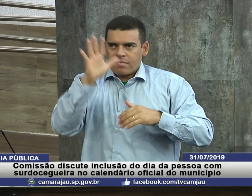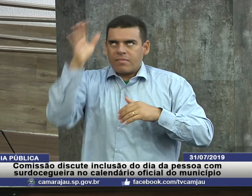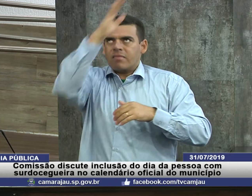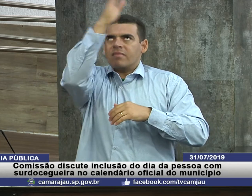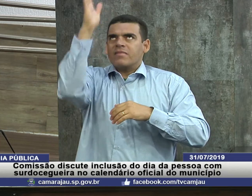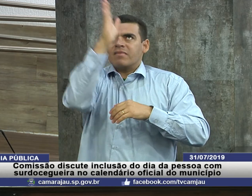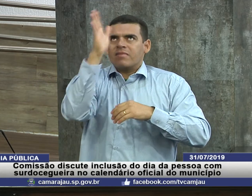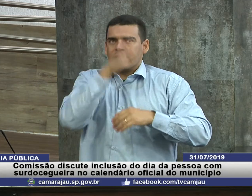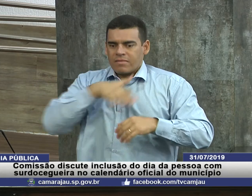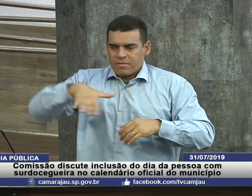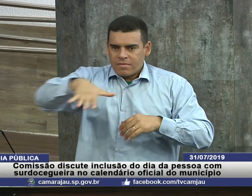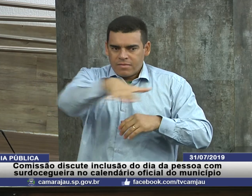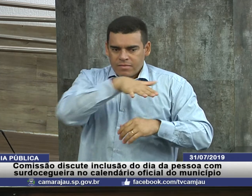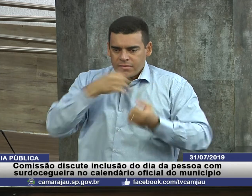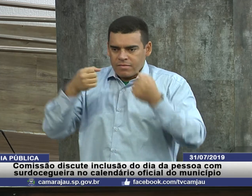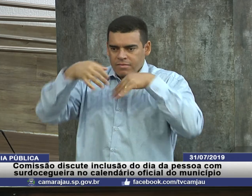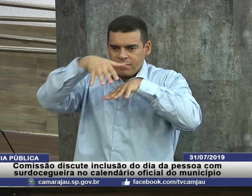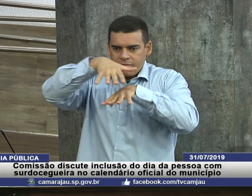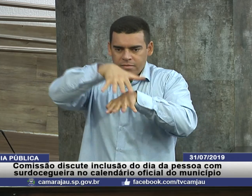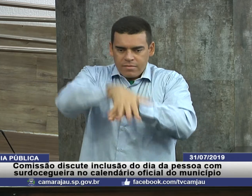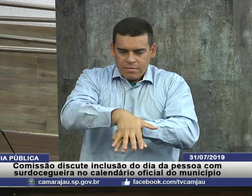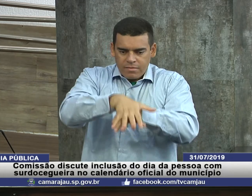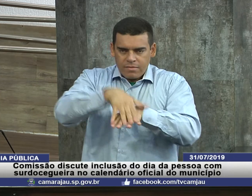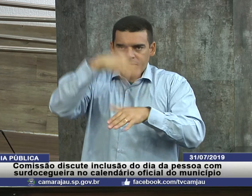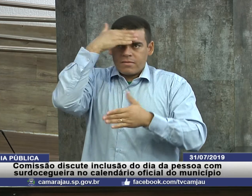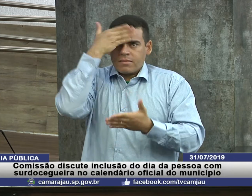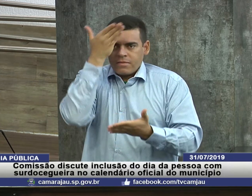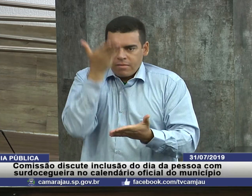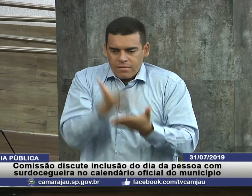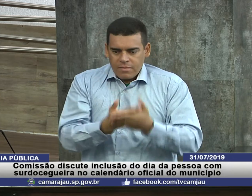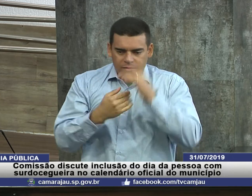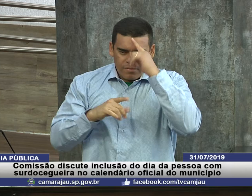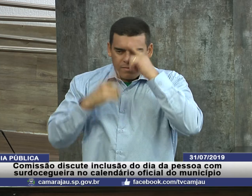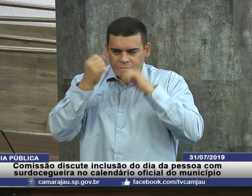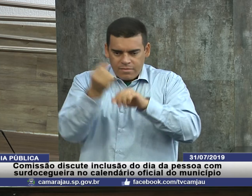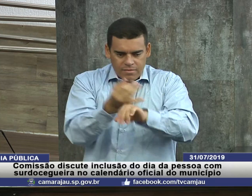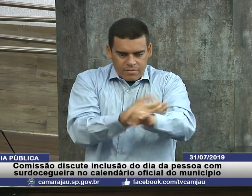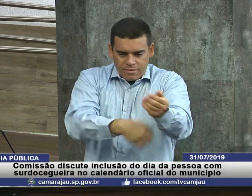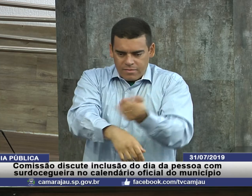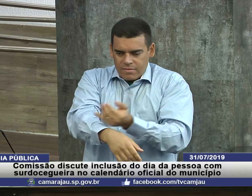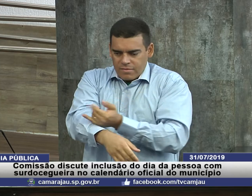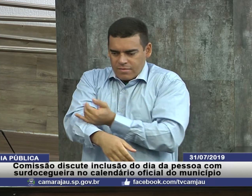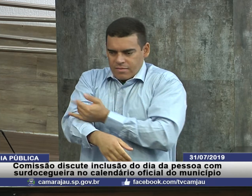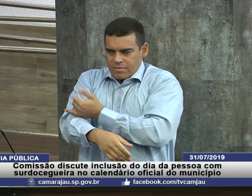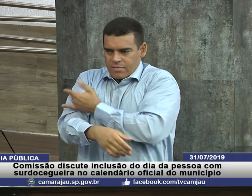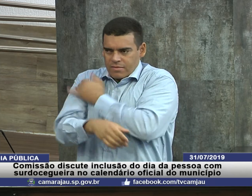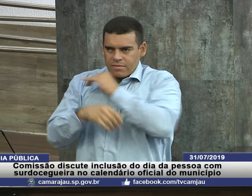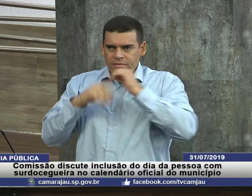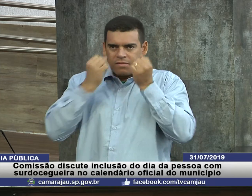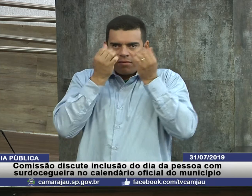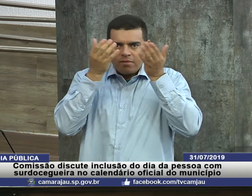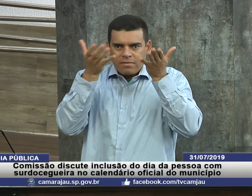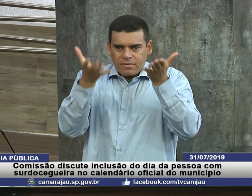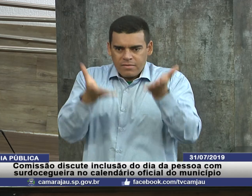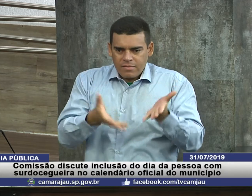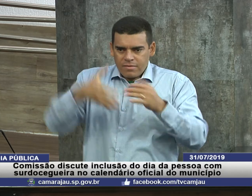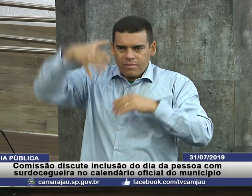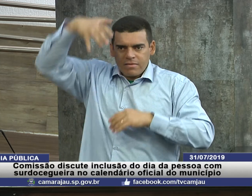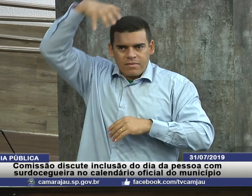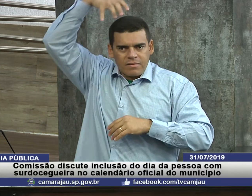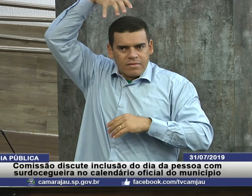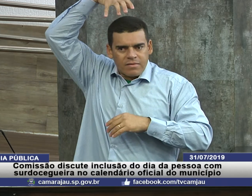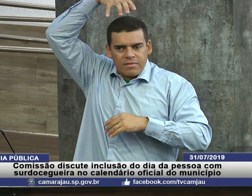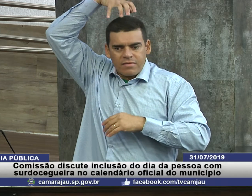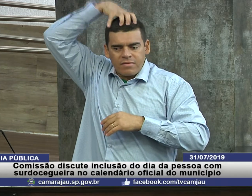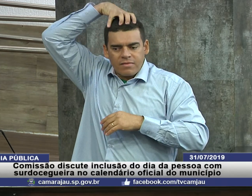tem muita gente com surdo de cegueira no Brasil, tem muita gente escondida dentro de casa, tem muita gente que nem sabe e que nem sabe o que pode